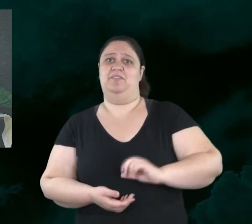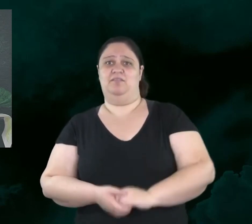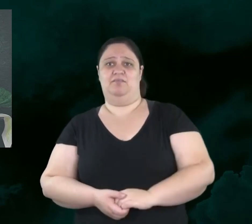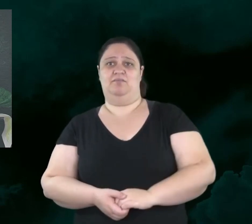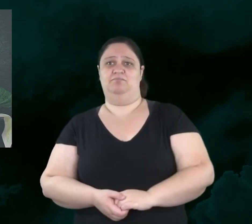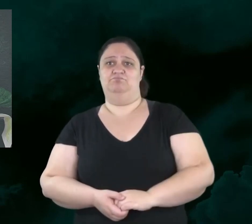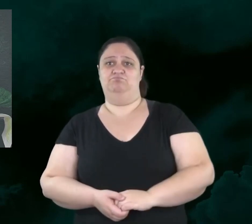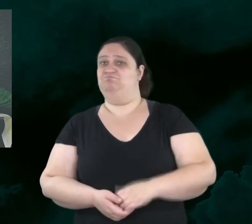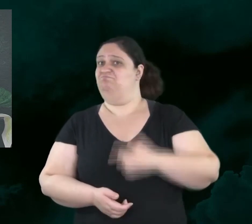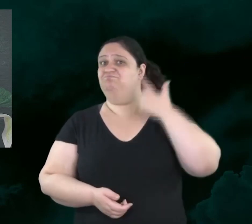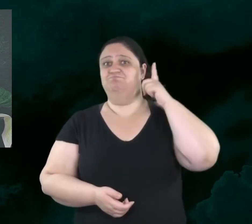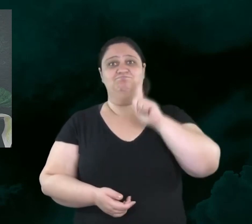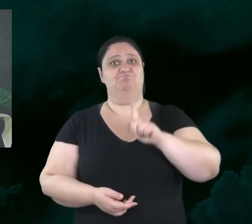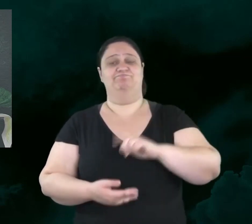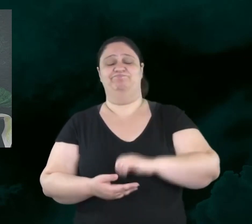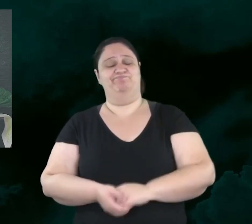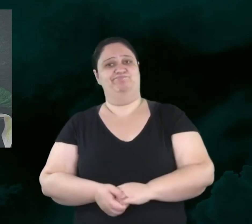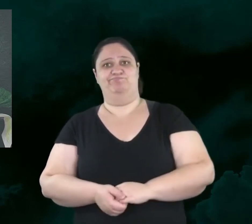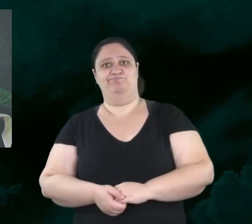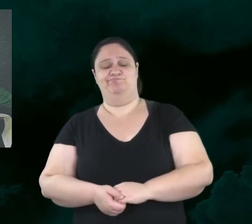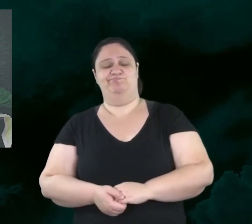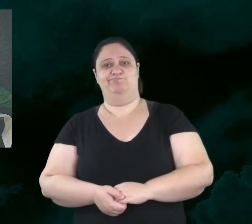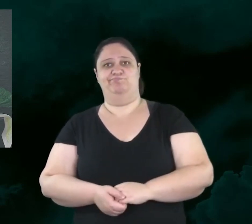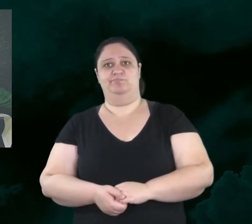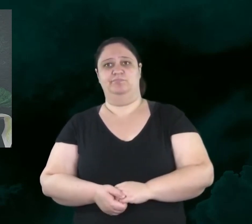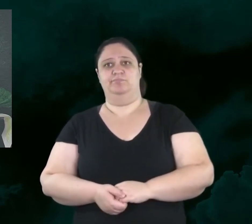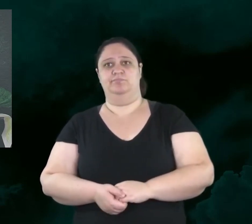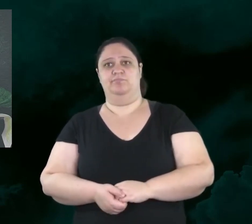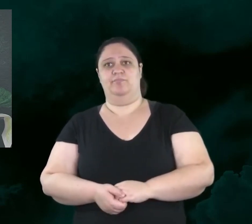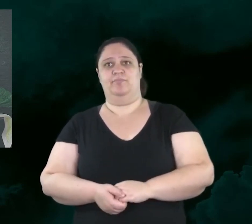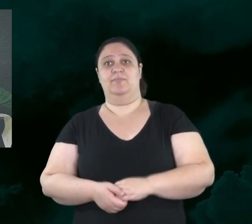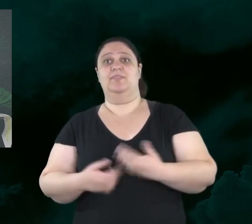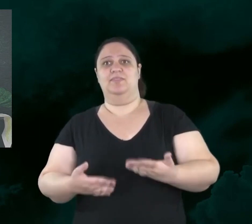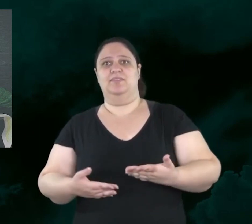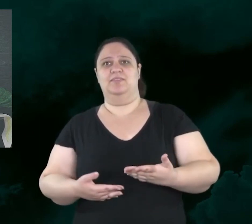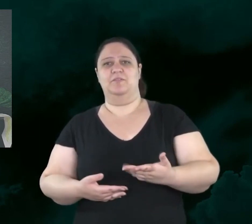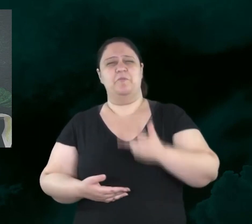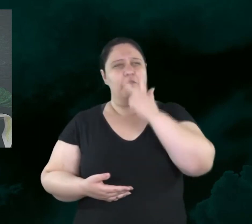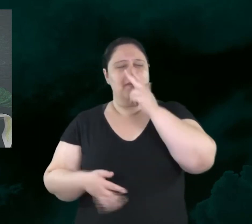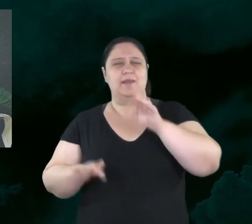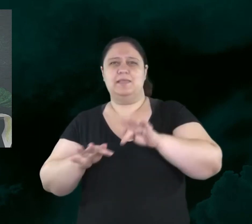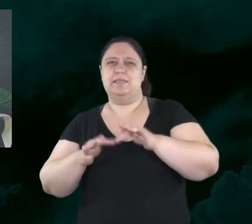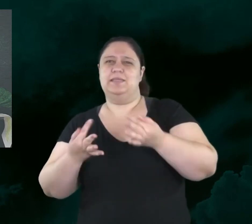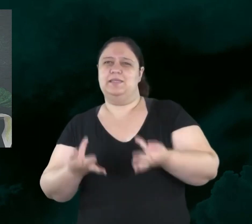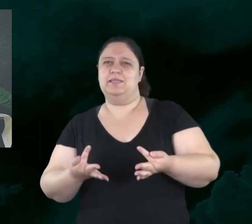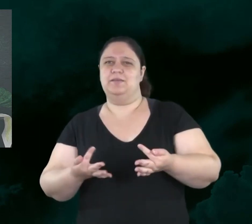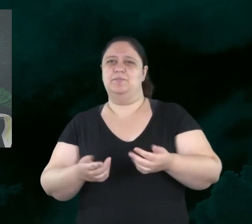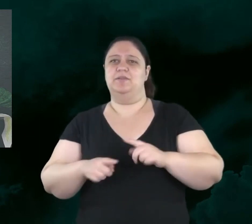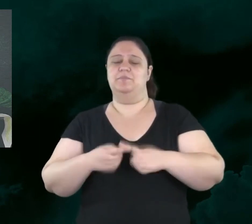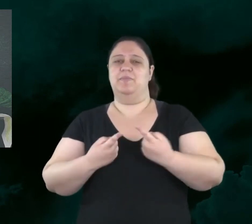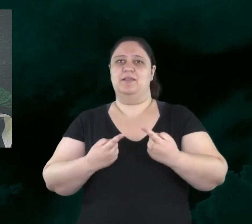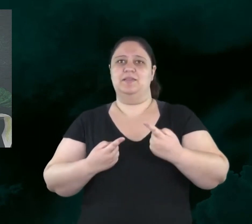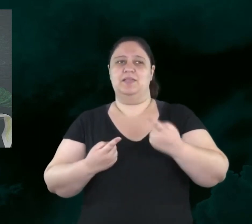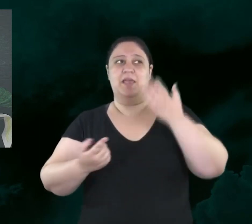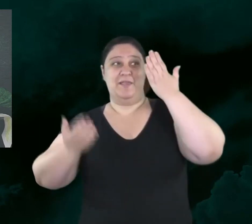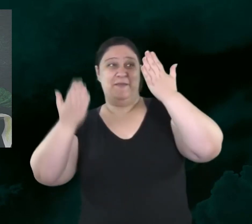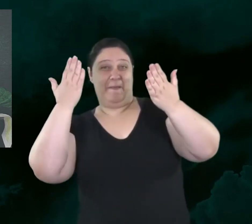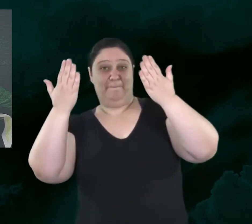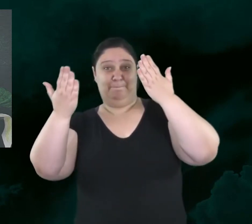coisas que eu quero. Irmãos, isso aparentemente seja uma coisa simples, mas psicologicamente